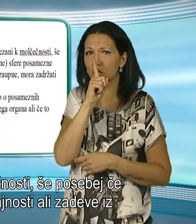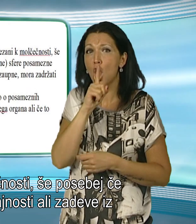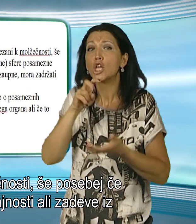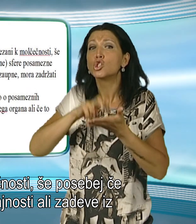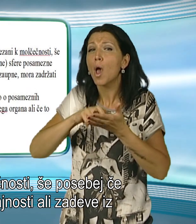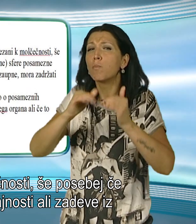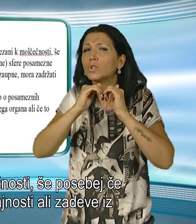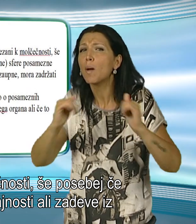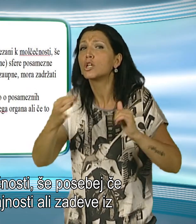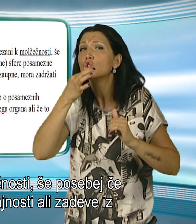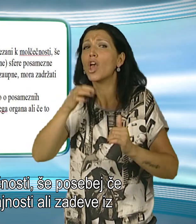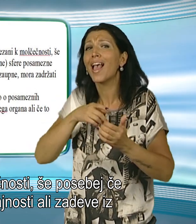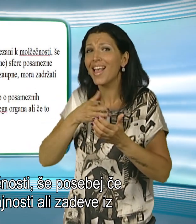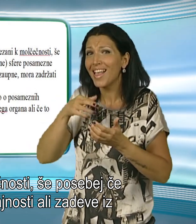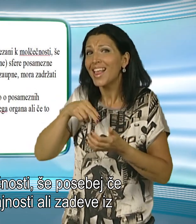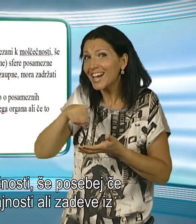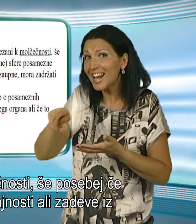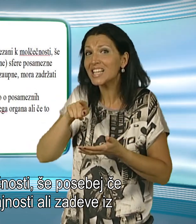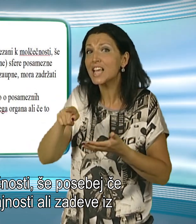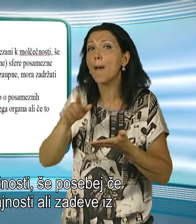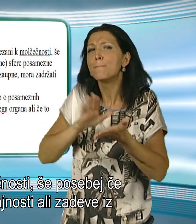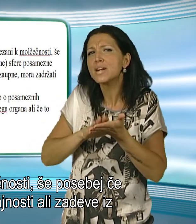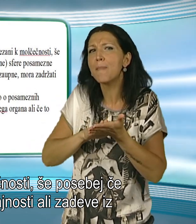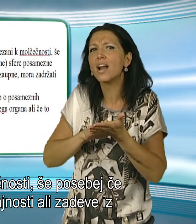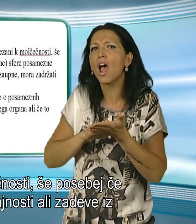iz intimne, zasebne sfere posamezne osebe.